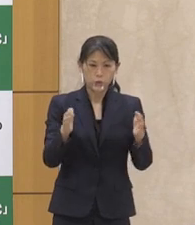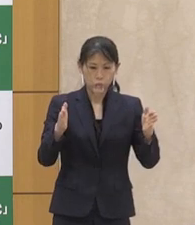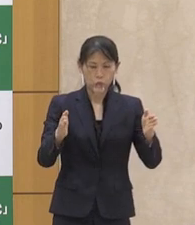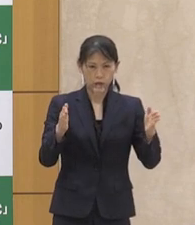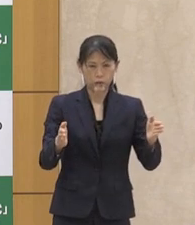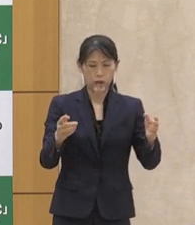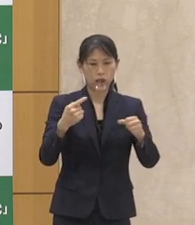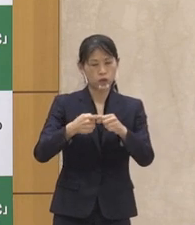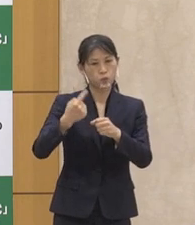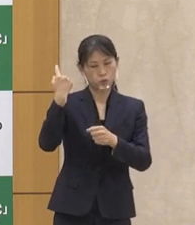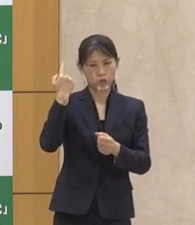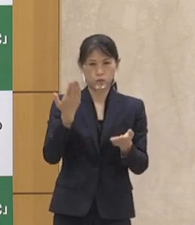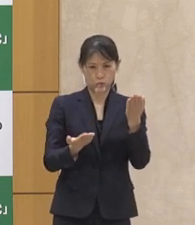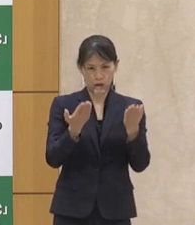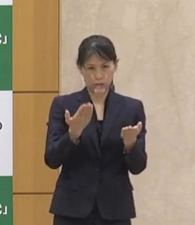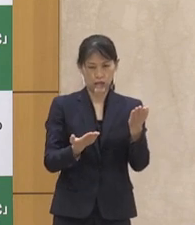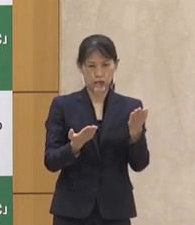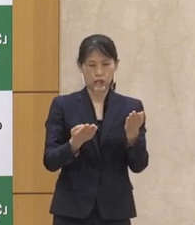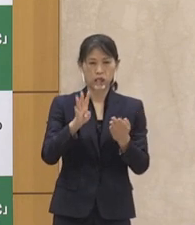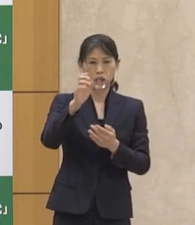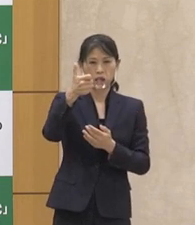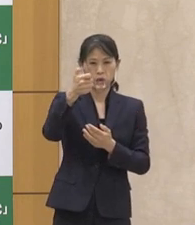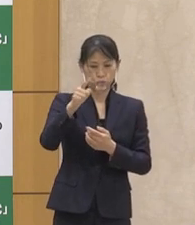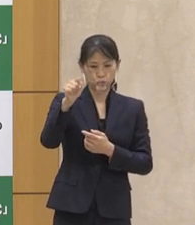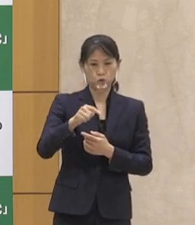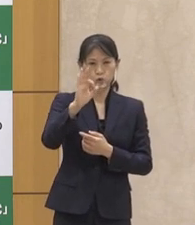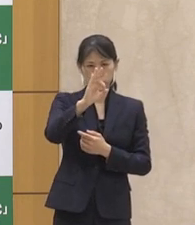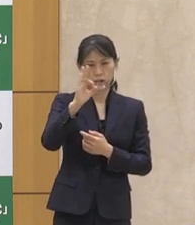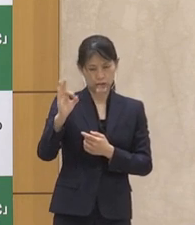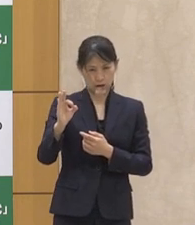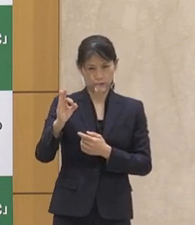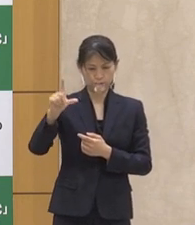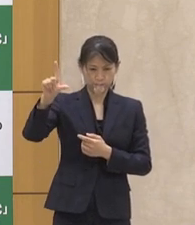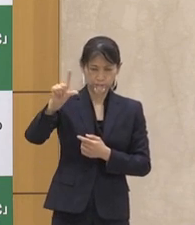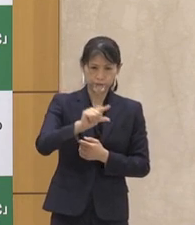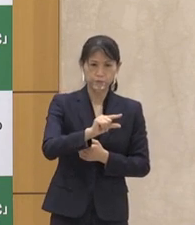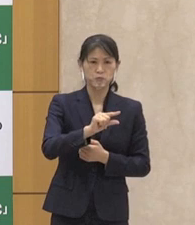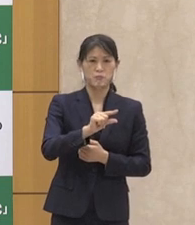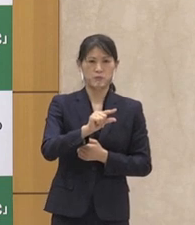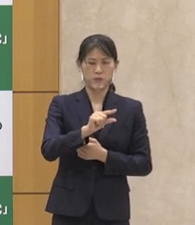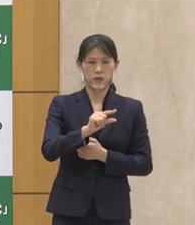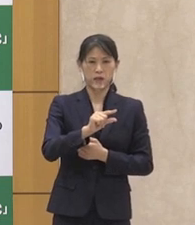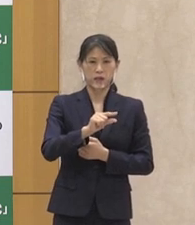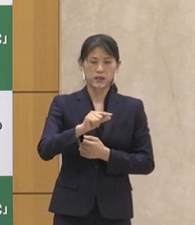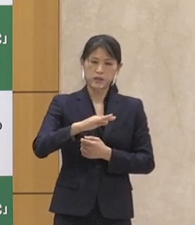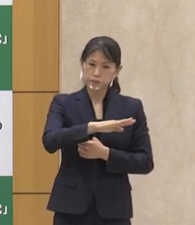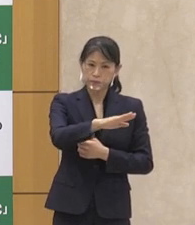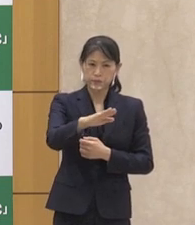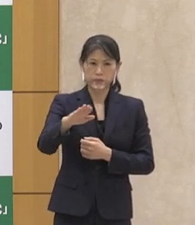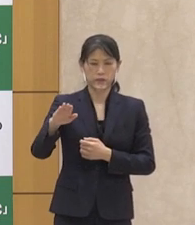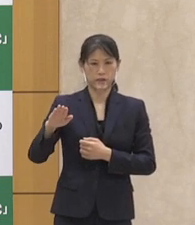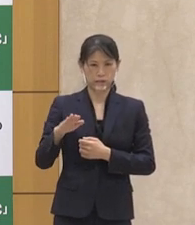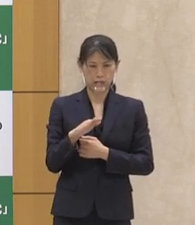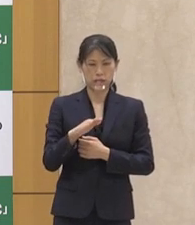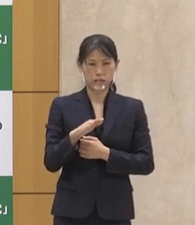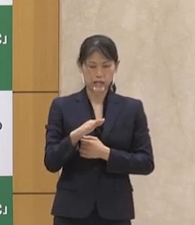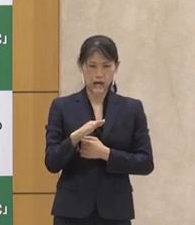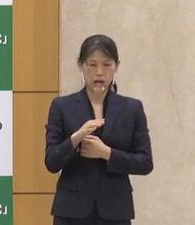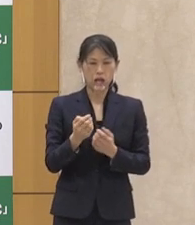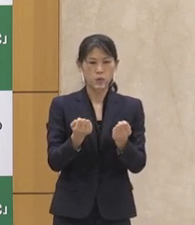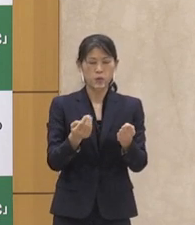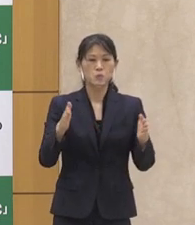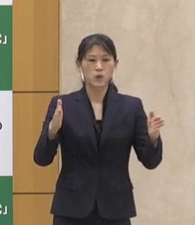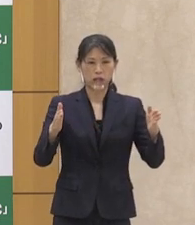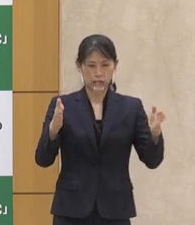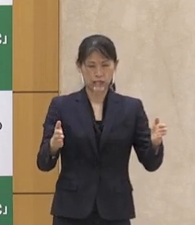の時期と比べるとおおむね半減しており、多くの方が帰省を含む不要不急の県をまたぐ移動